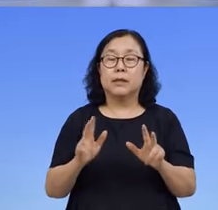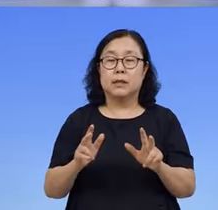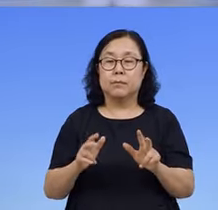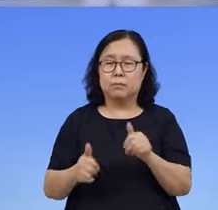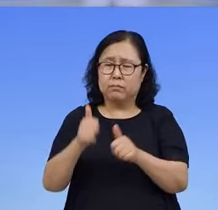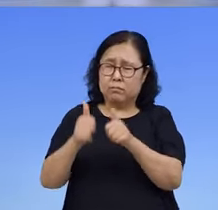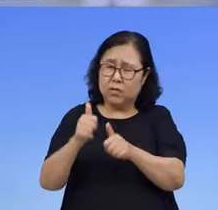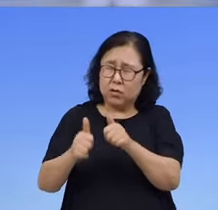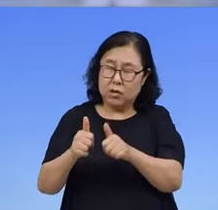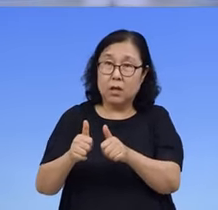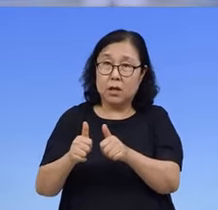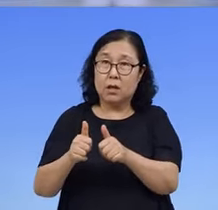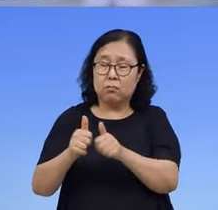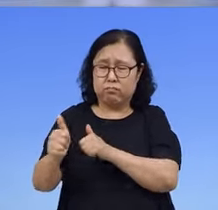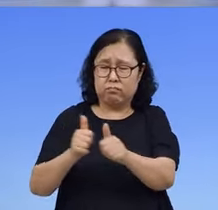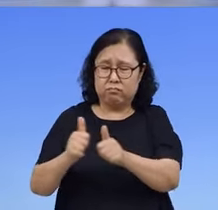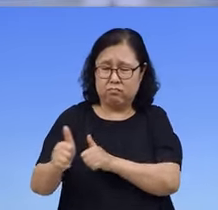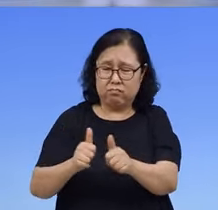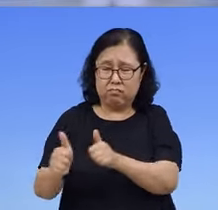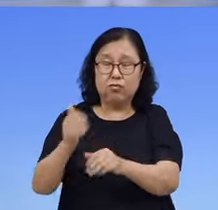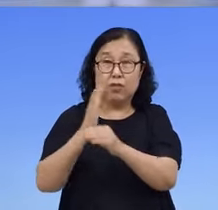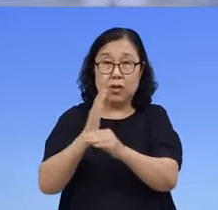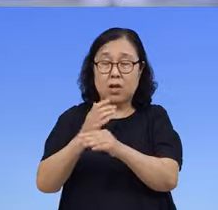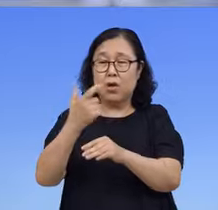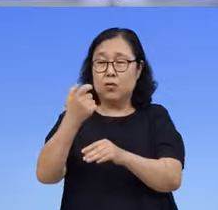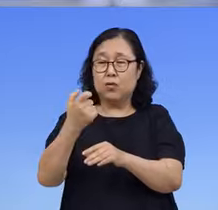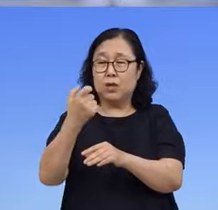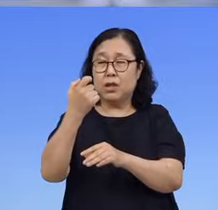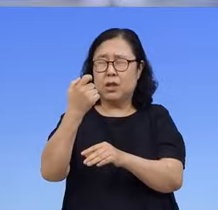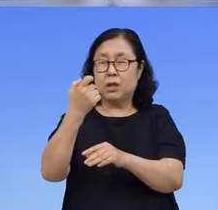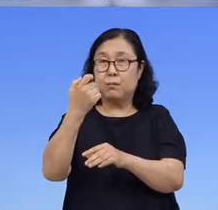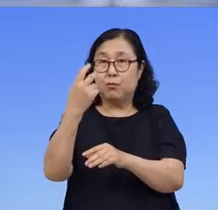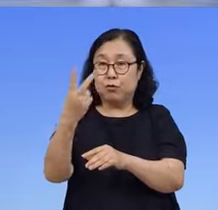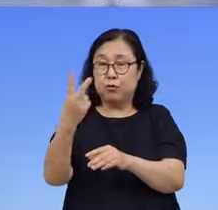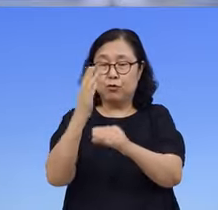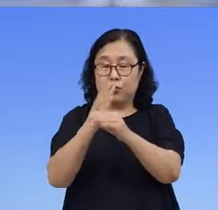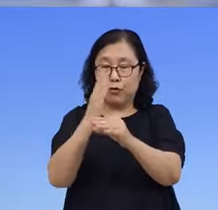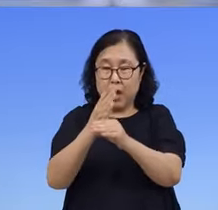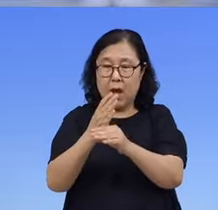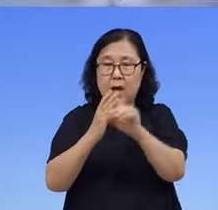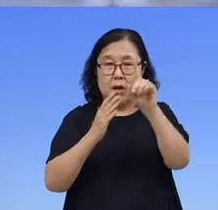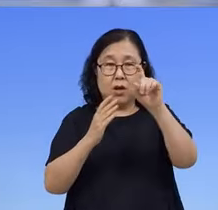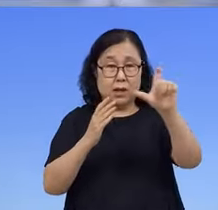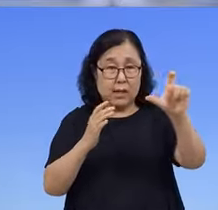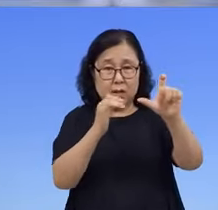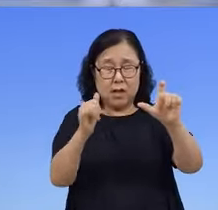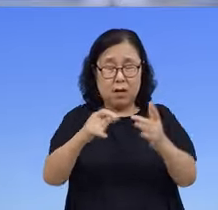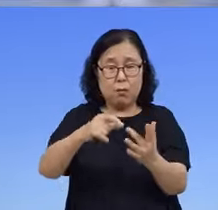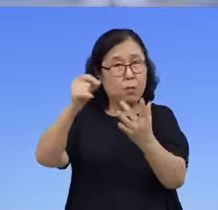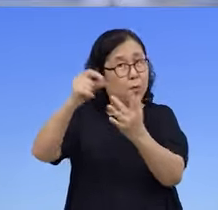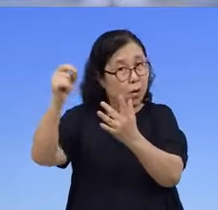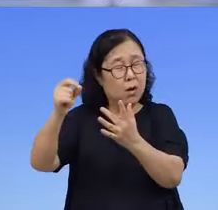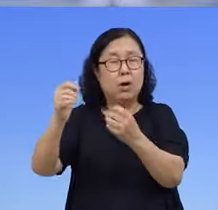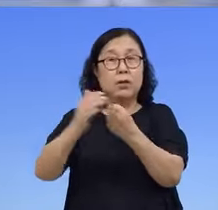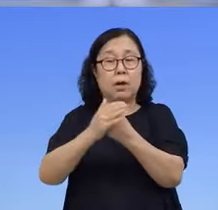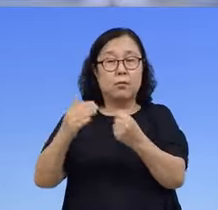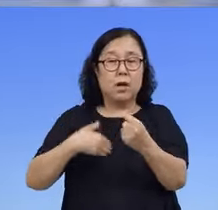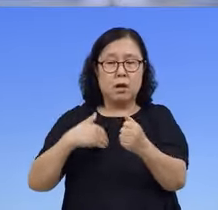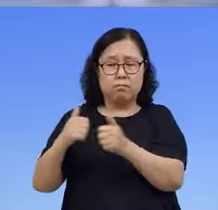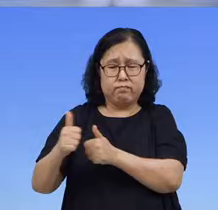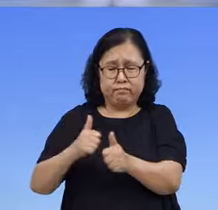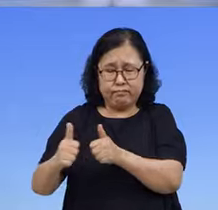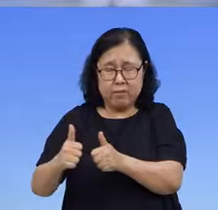사실 지금 이게 경쟁자들 아닙니까? 60몇 명 중에 이 사람들이 떨어져야 내가 지금 원하는 바가 된다는 이